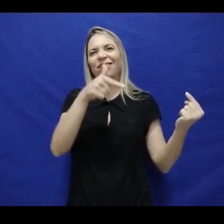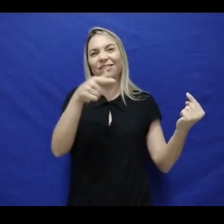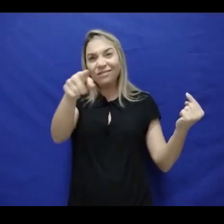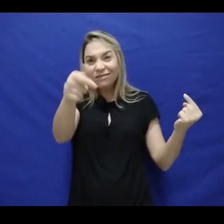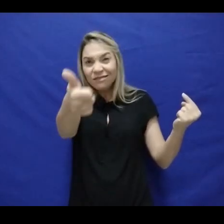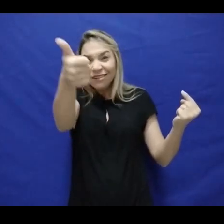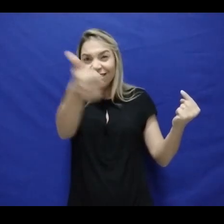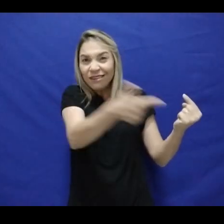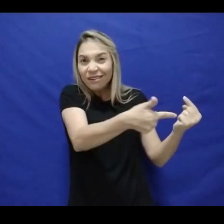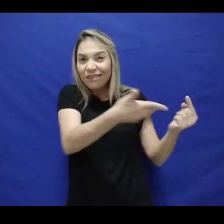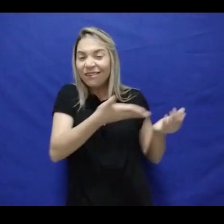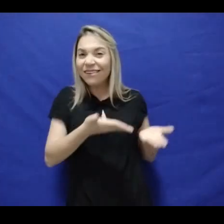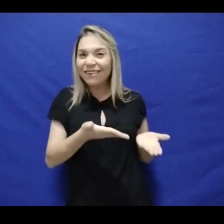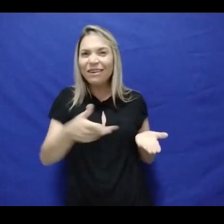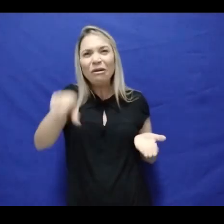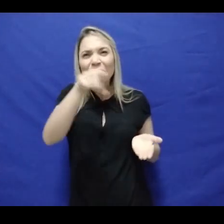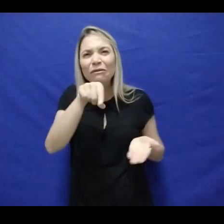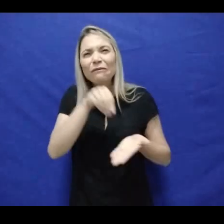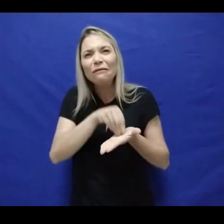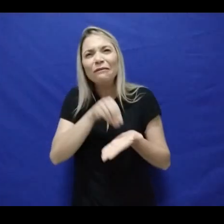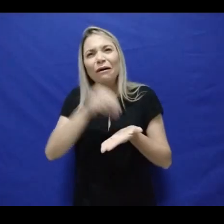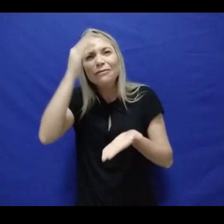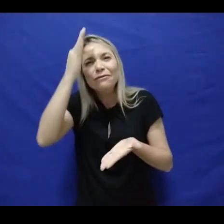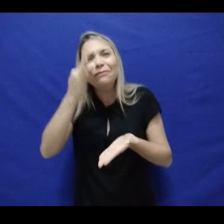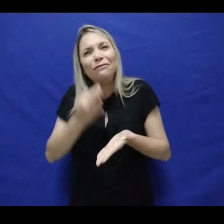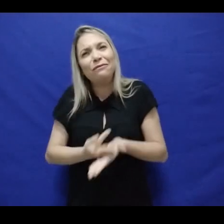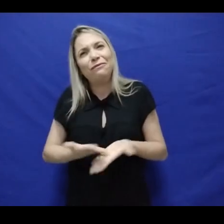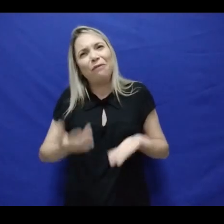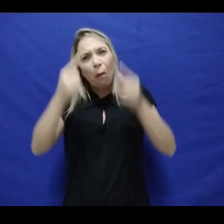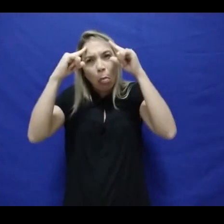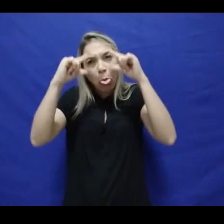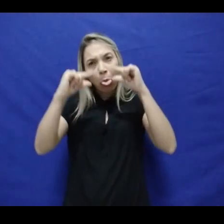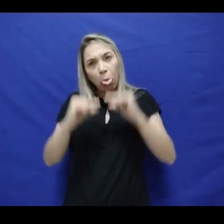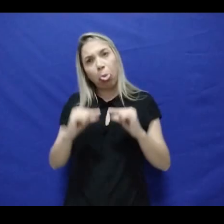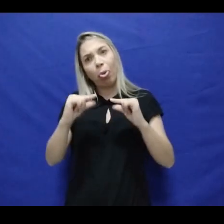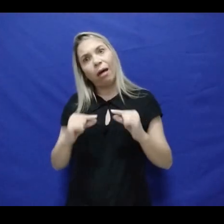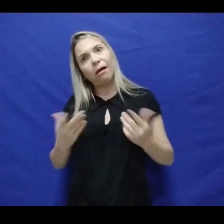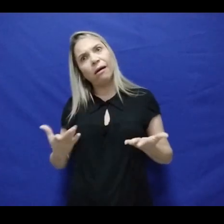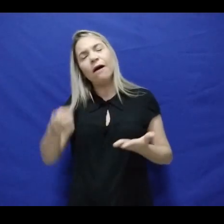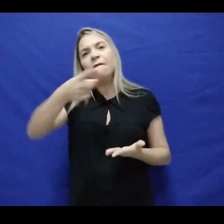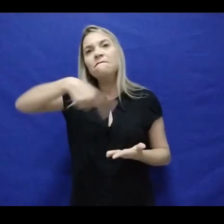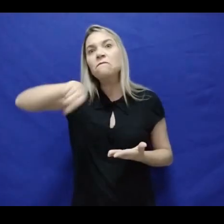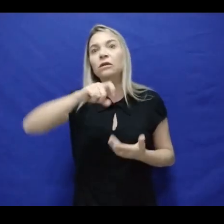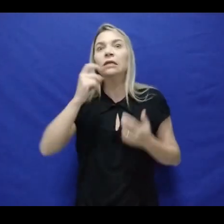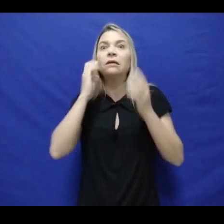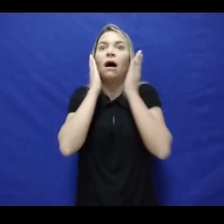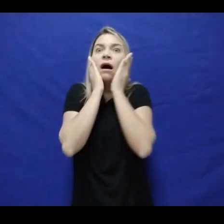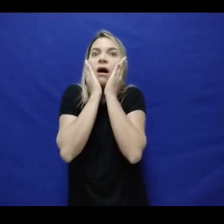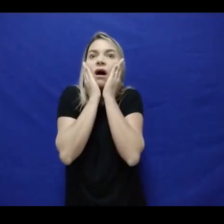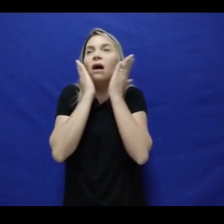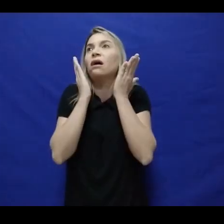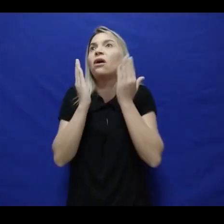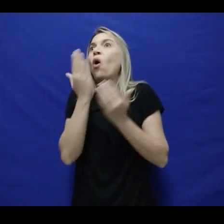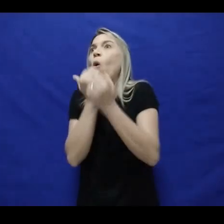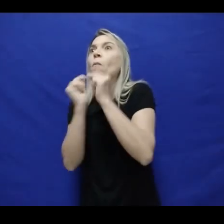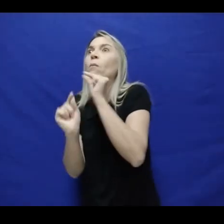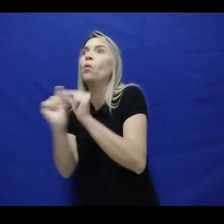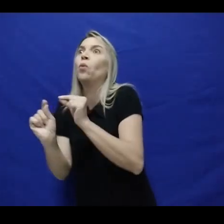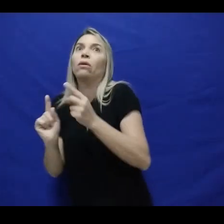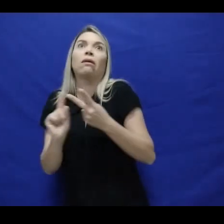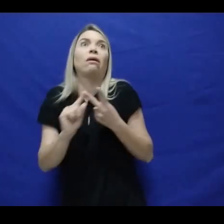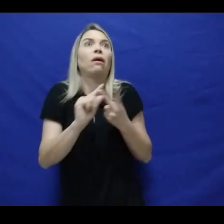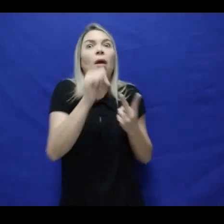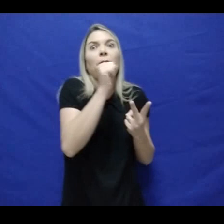amanhã é lançada no forno, quanto mais a vós, homens de pequena fé. Portanto, não